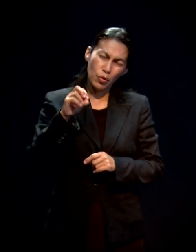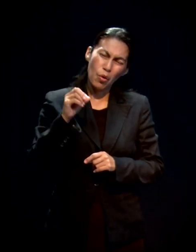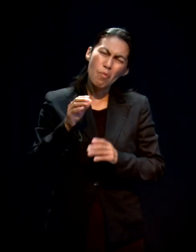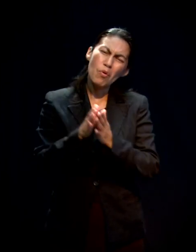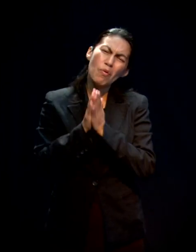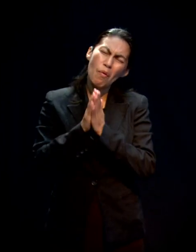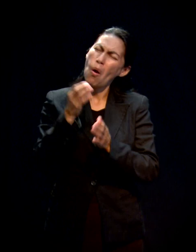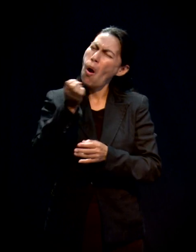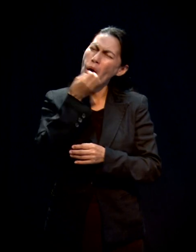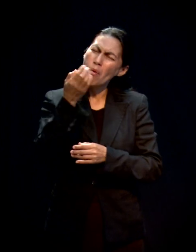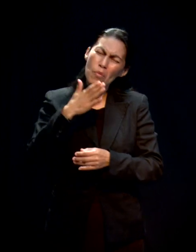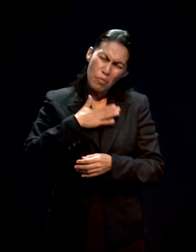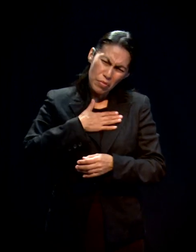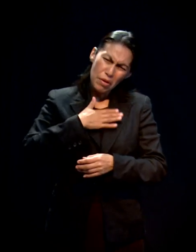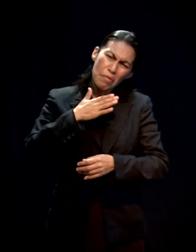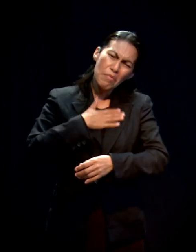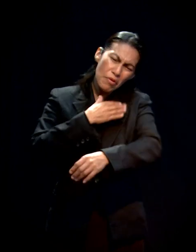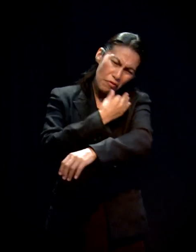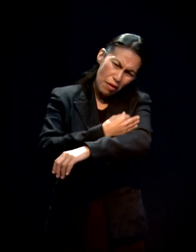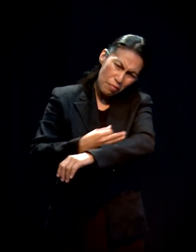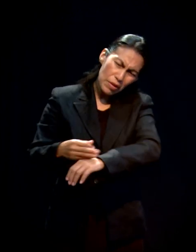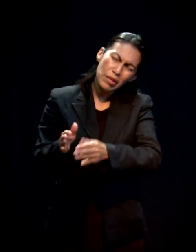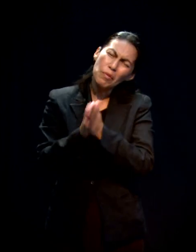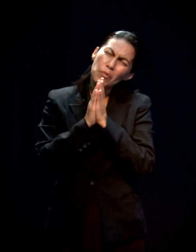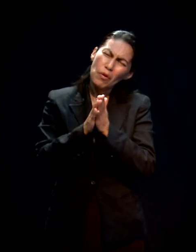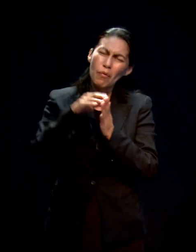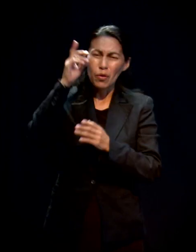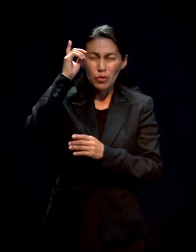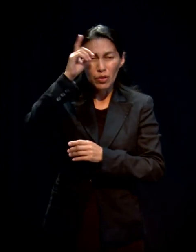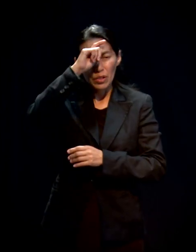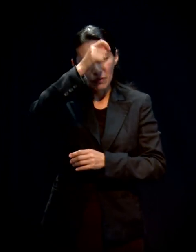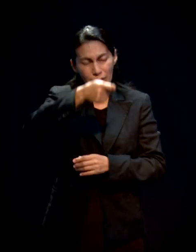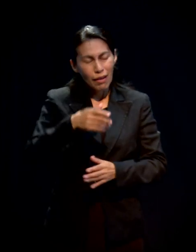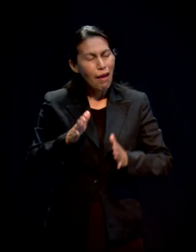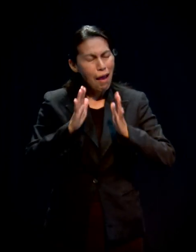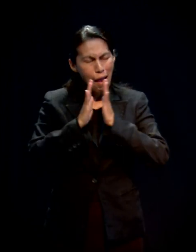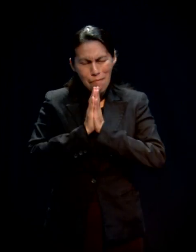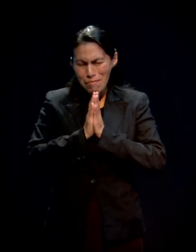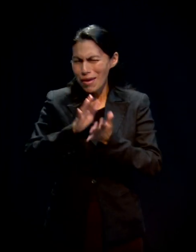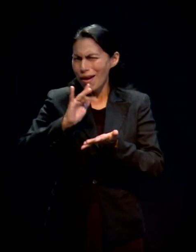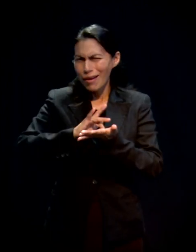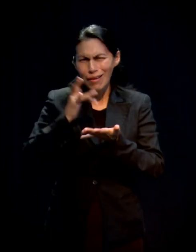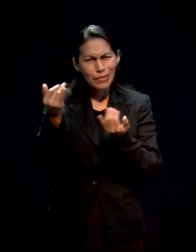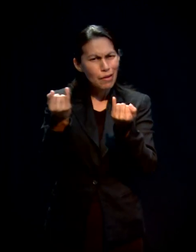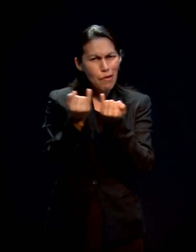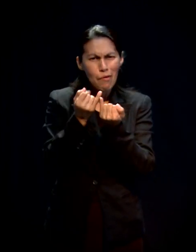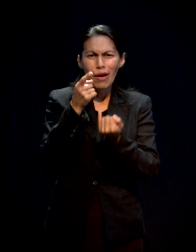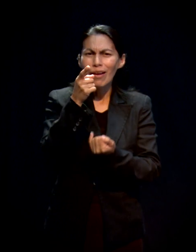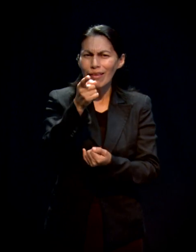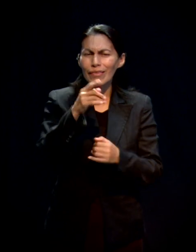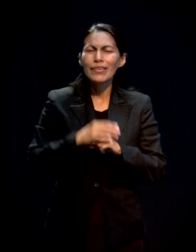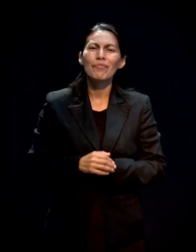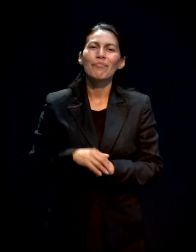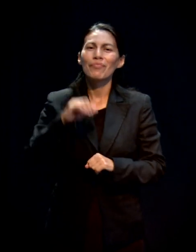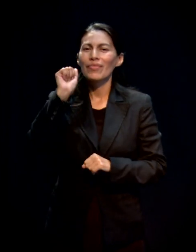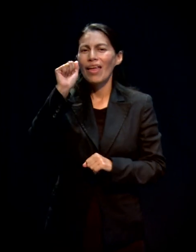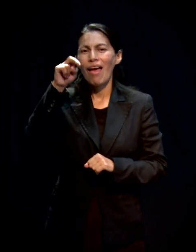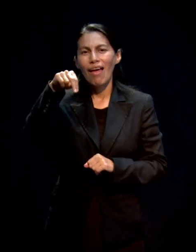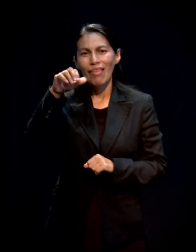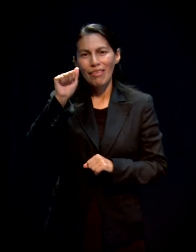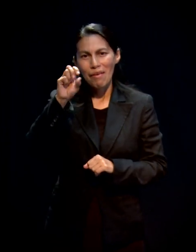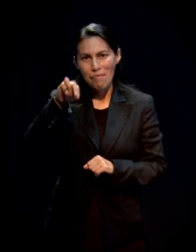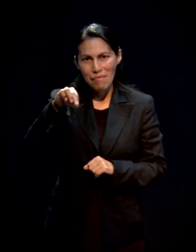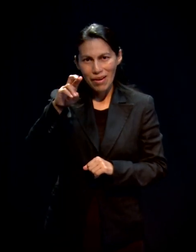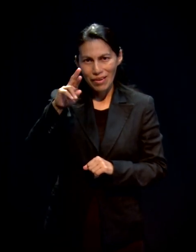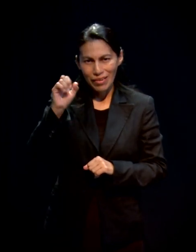dios les bendiga hoy siempre a media ti también por favor anamaría recibe el salud del